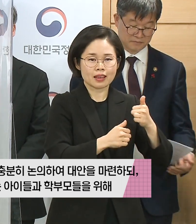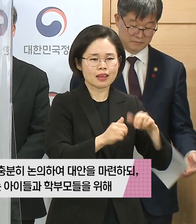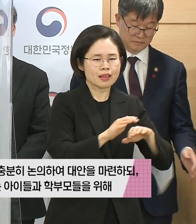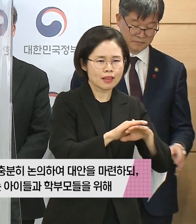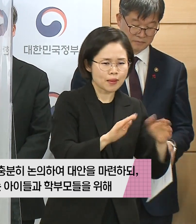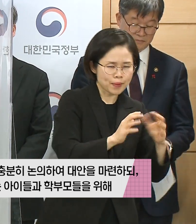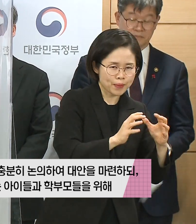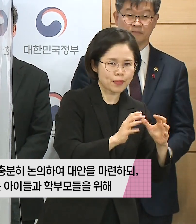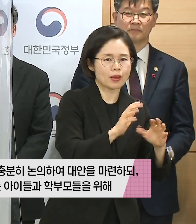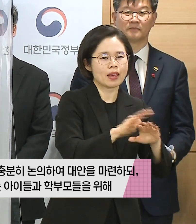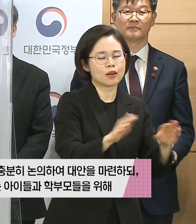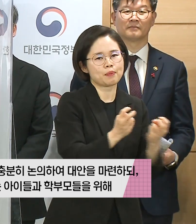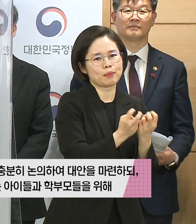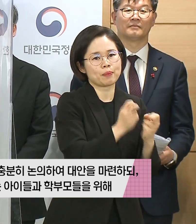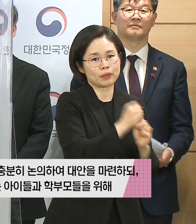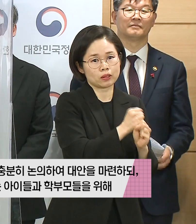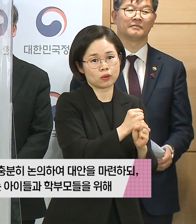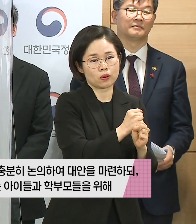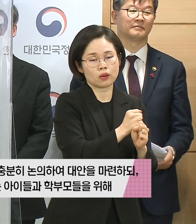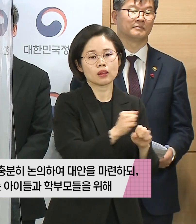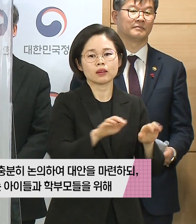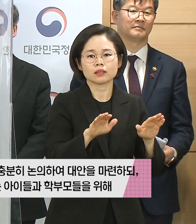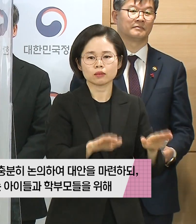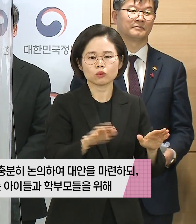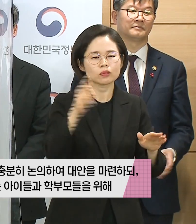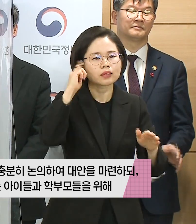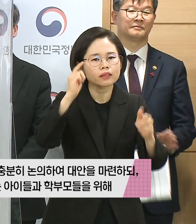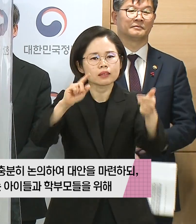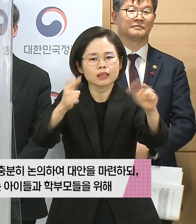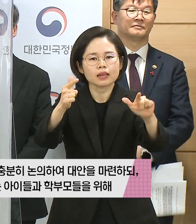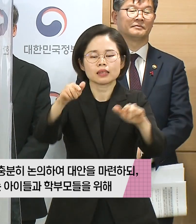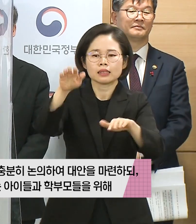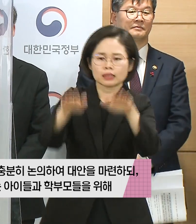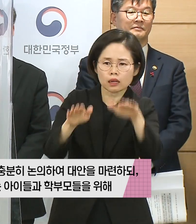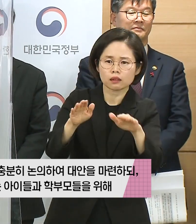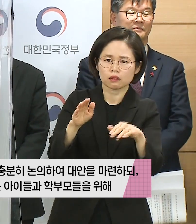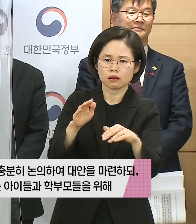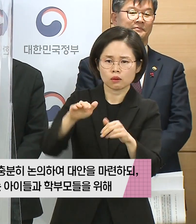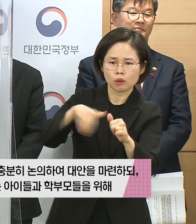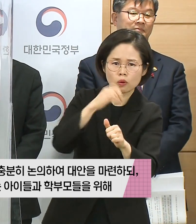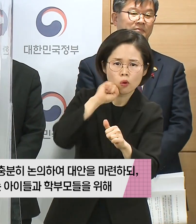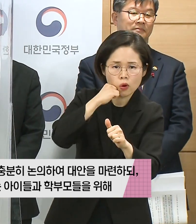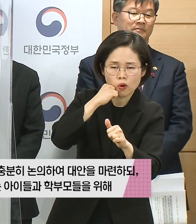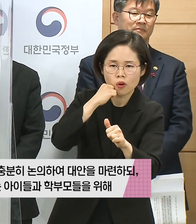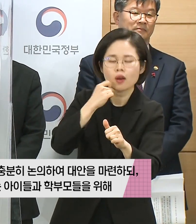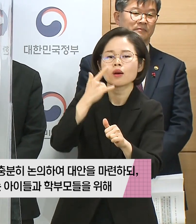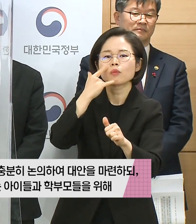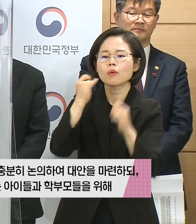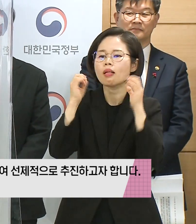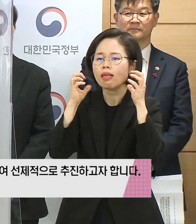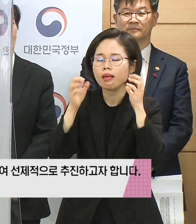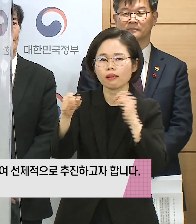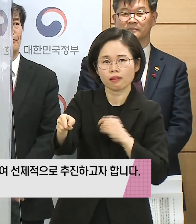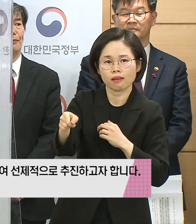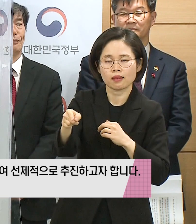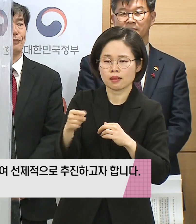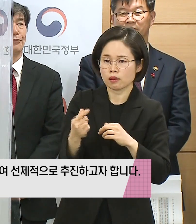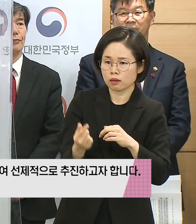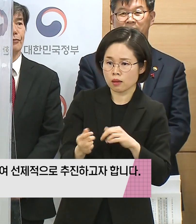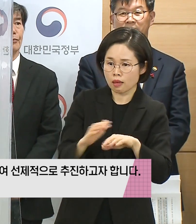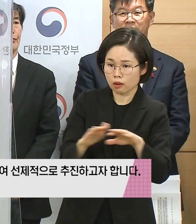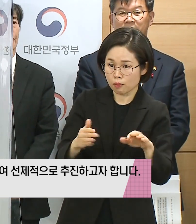마련하되 지금도 현장에서 차이와 차별을 겪고 있는 아이들과 학부모들을 위해